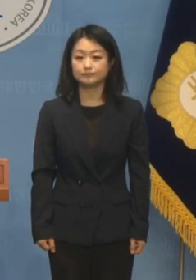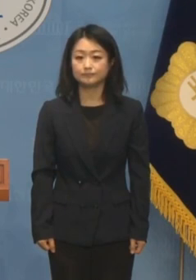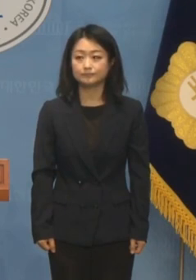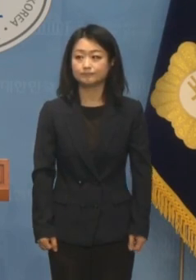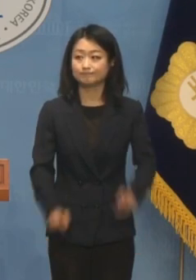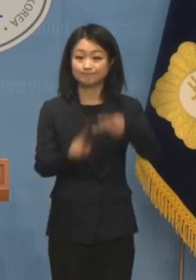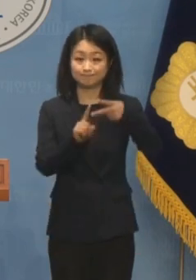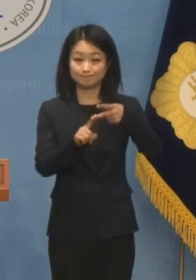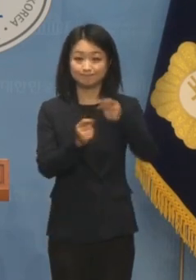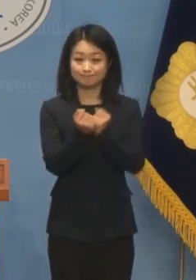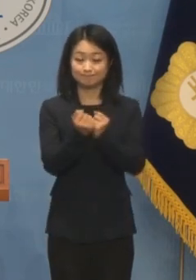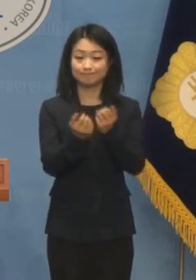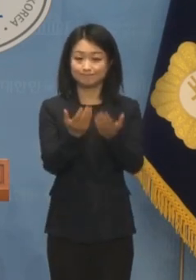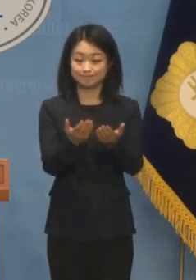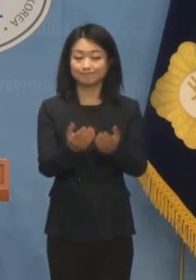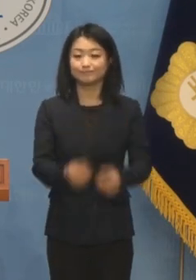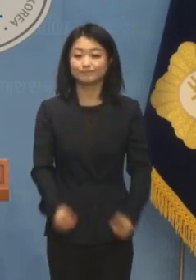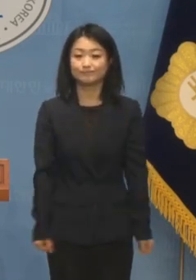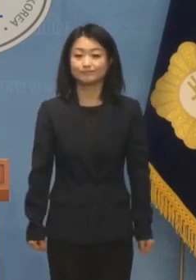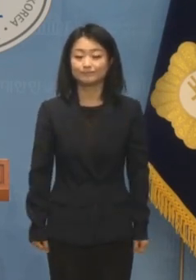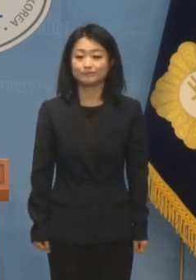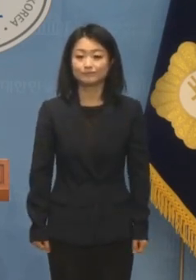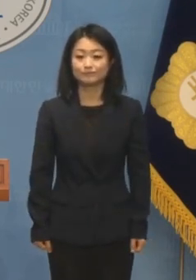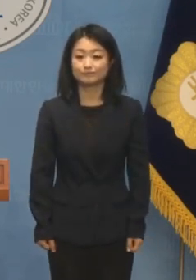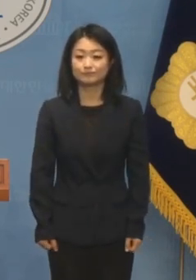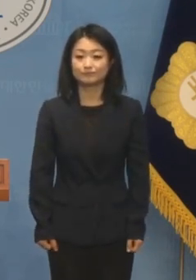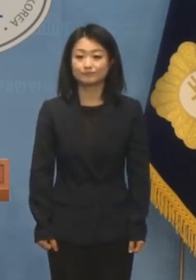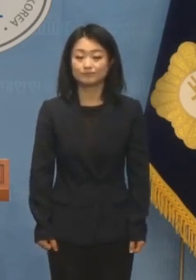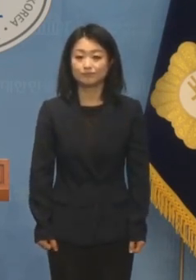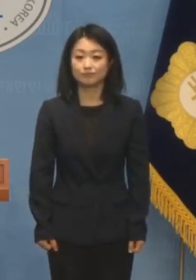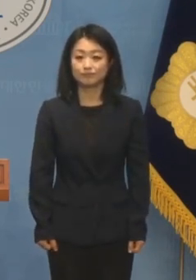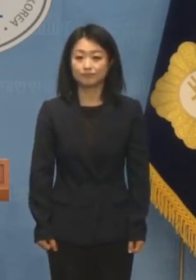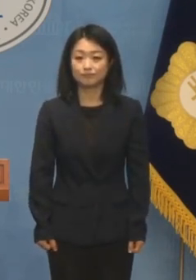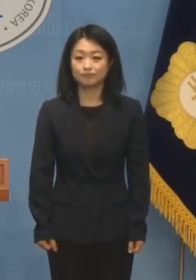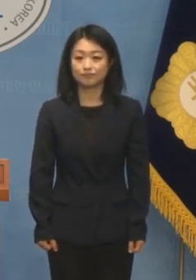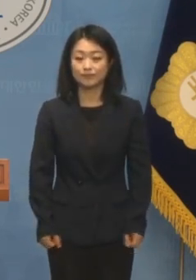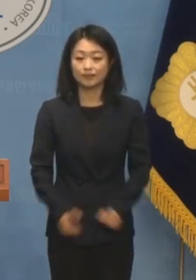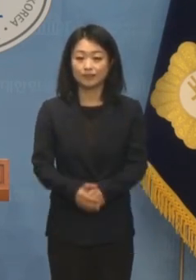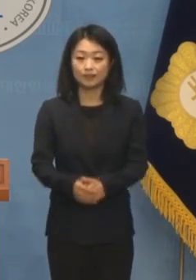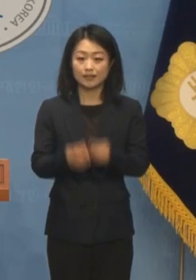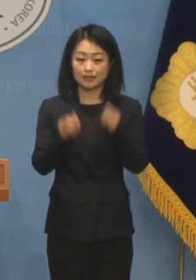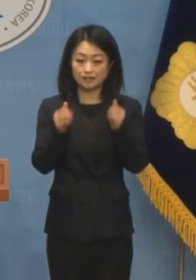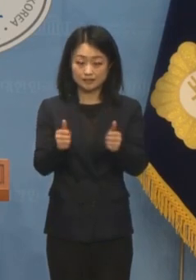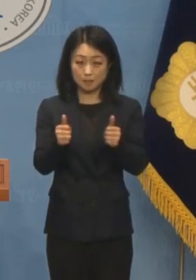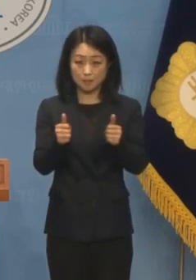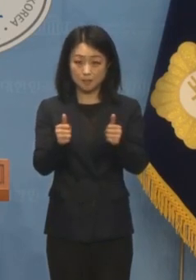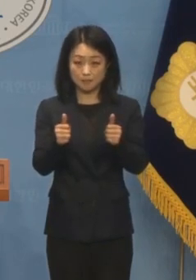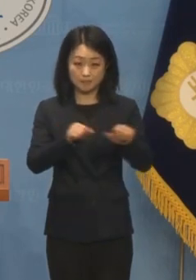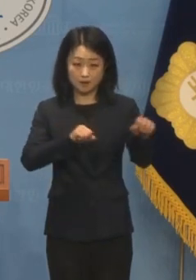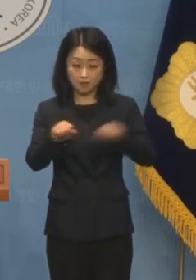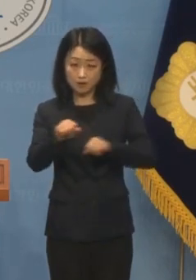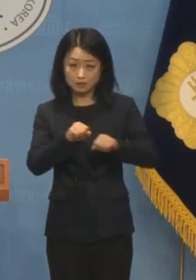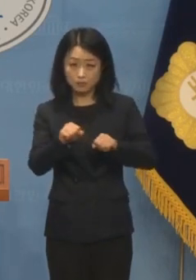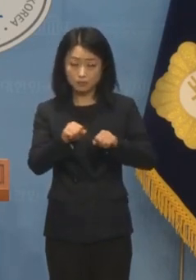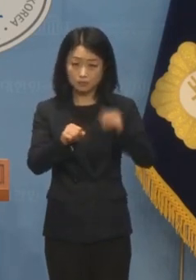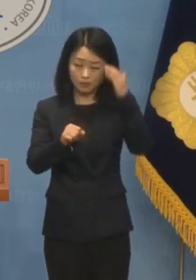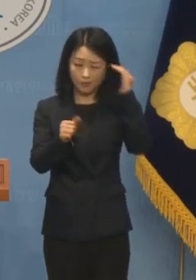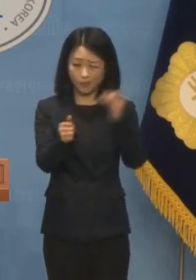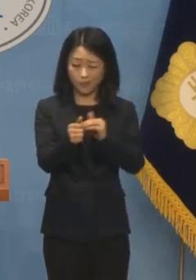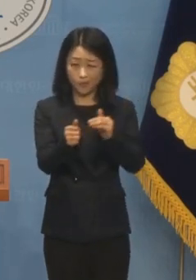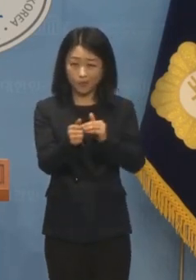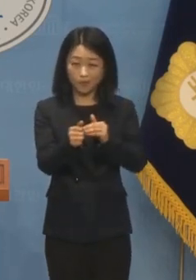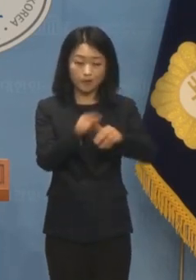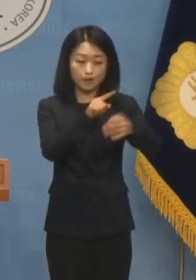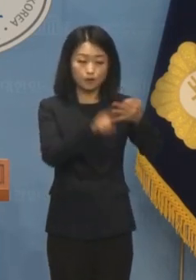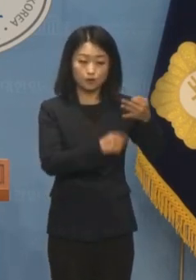두 번째 브리핑 시작하겠습니다. 광폭 행보로 사법 정의를 우롱하는 김건희 여사,